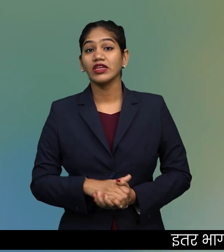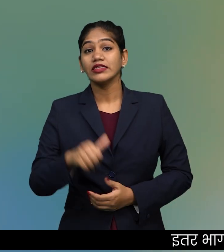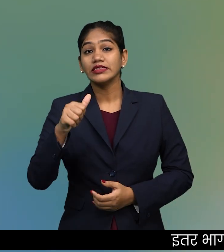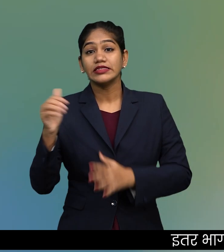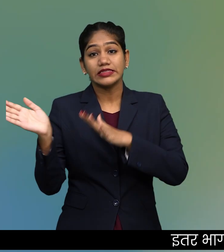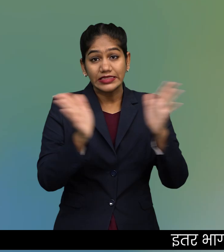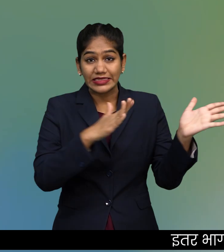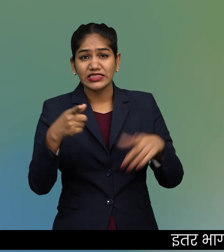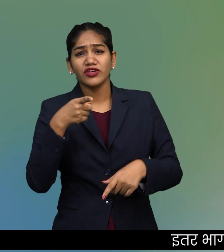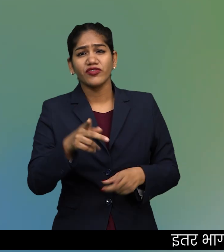इतर भागात पाणी टाकून वारे,